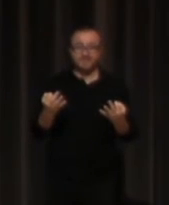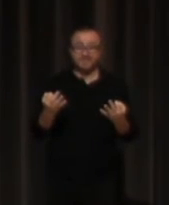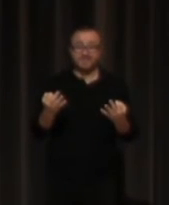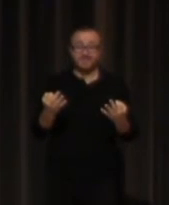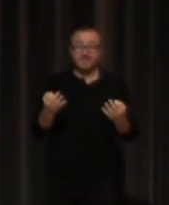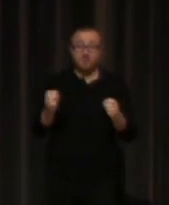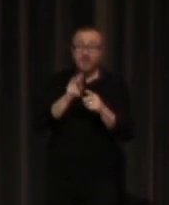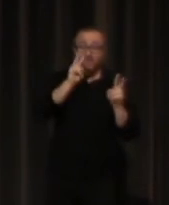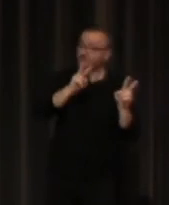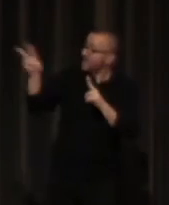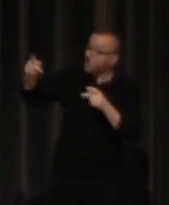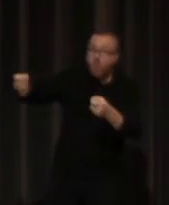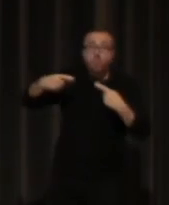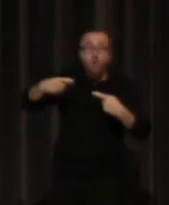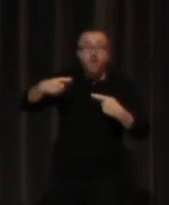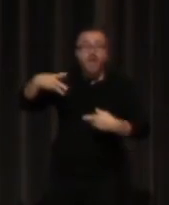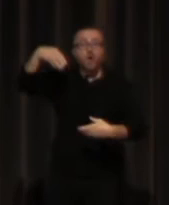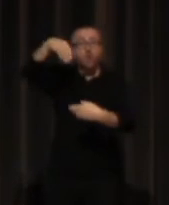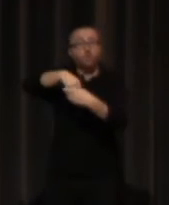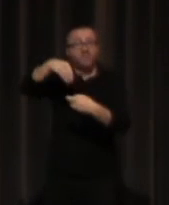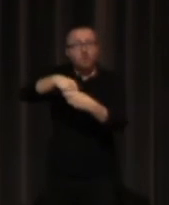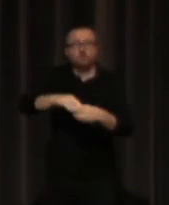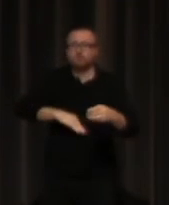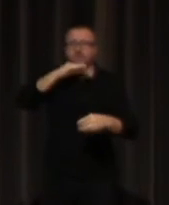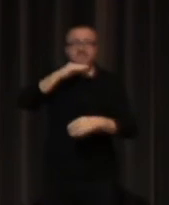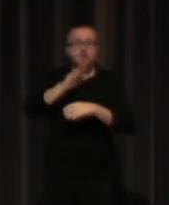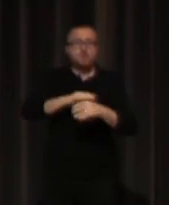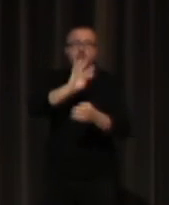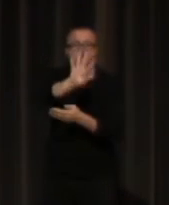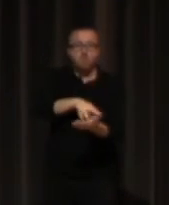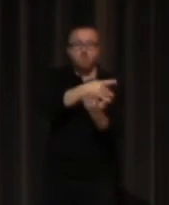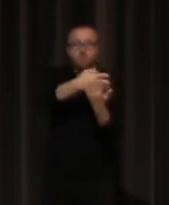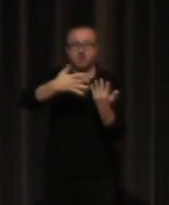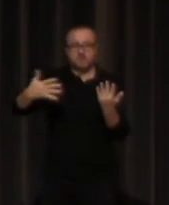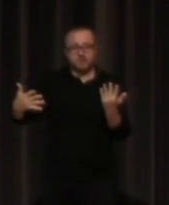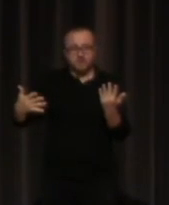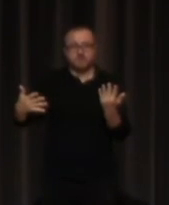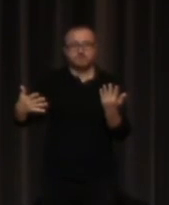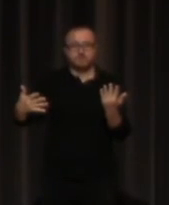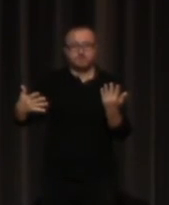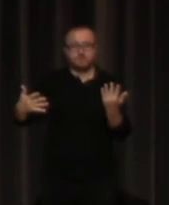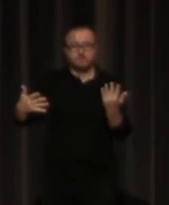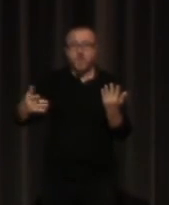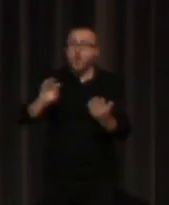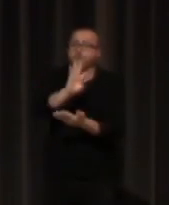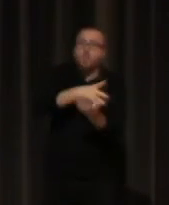podria ser un poema, de quina manera funcionen els poemes o qualsevol altra obra